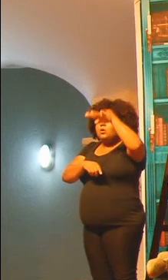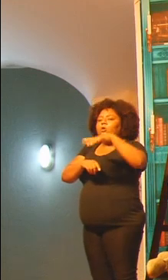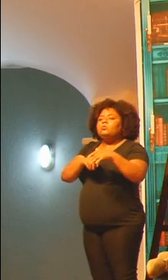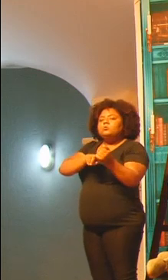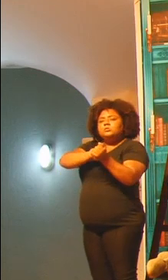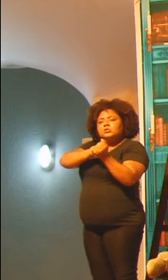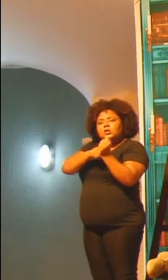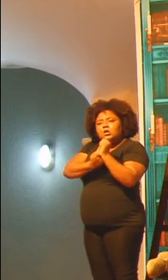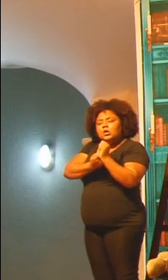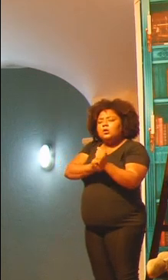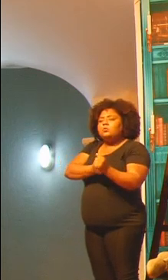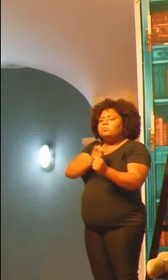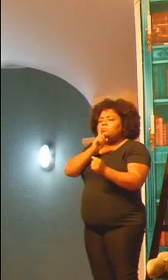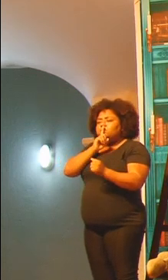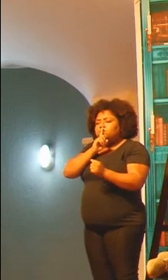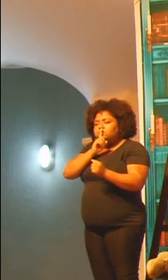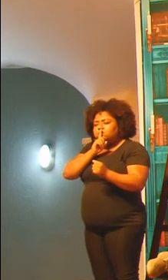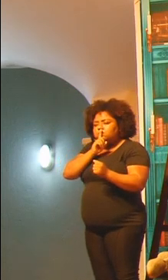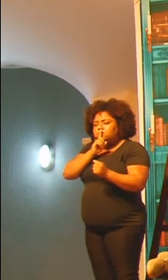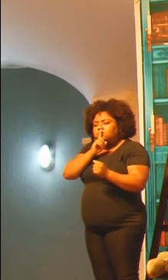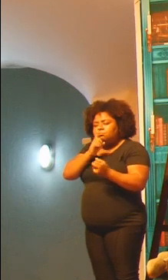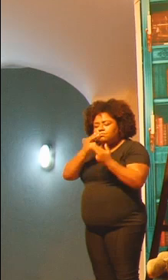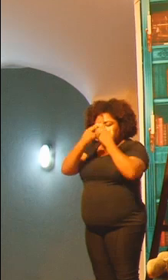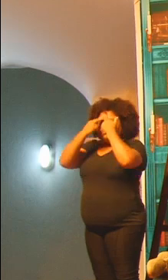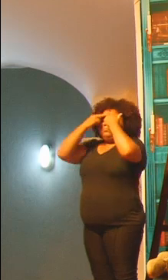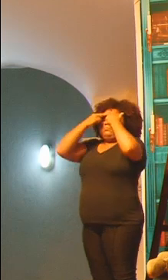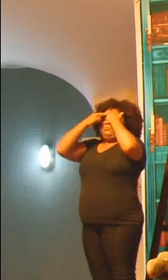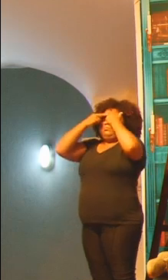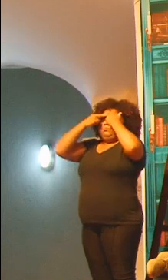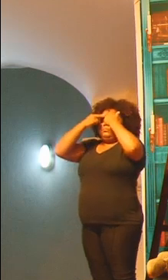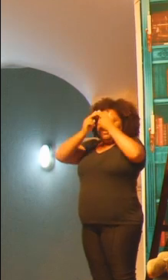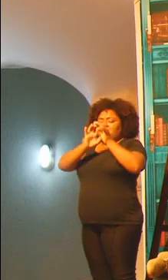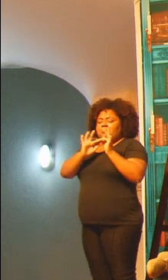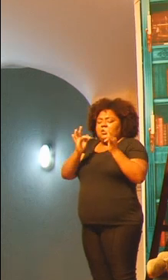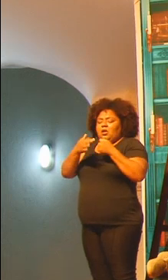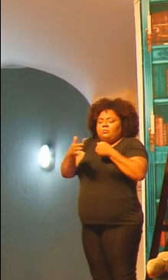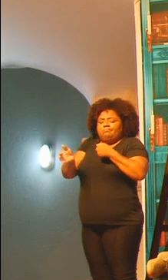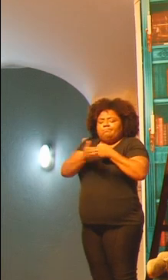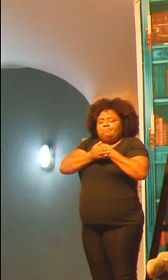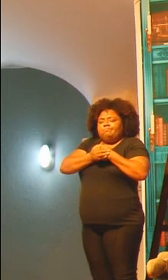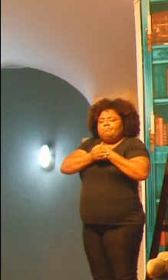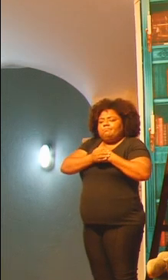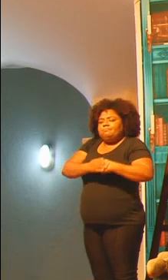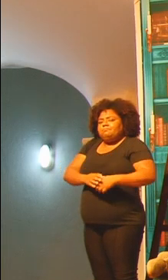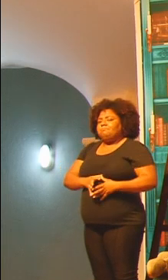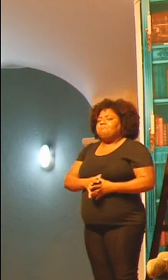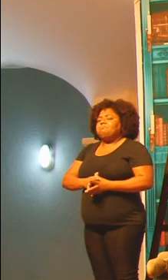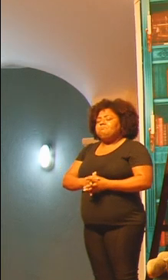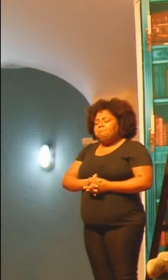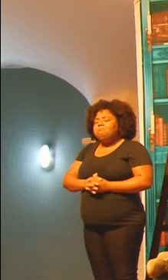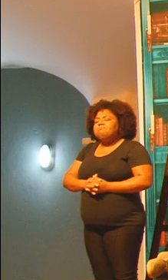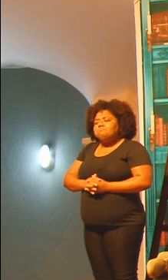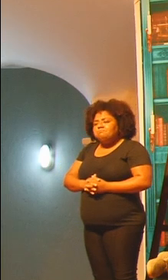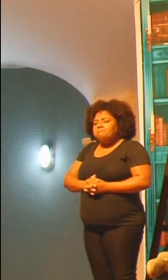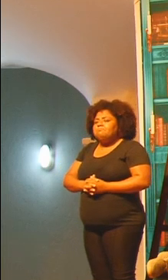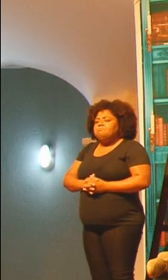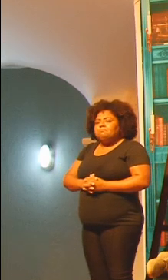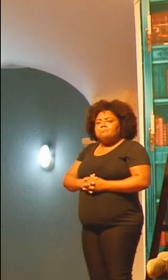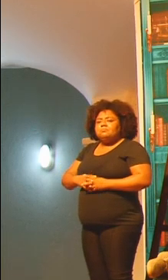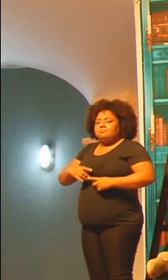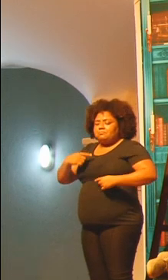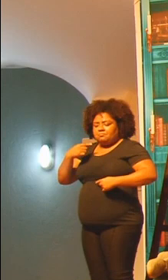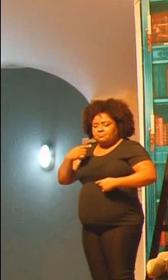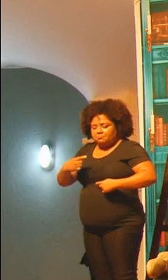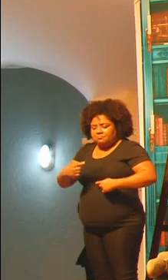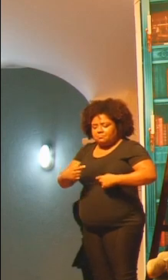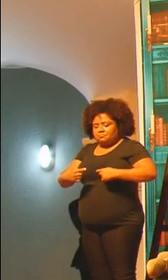sempre, um trauma que ficou por debaixo do tapete na família e que, de alguma maneira, foi passado